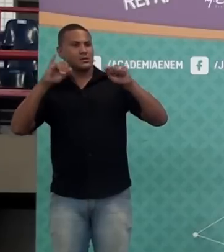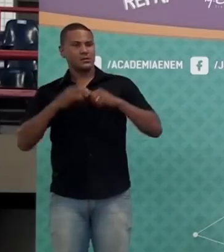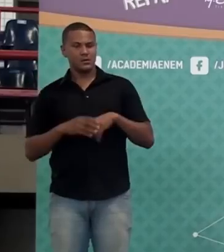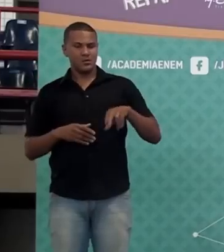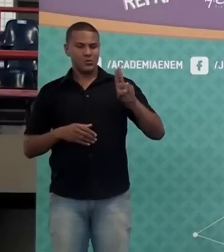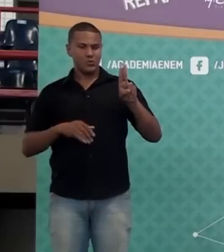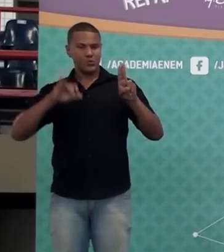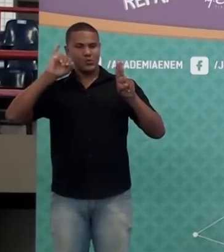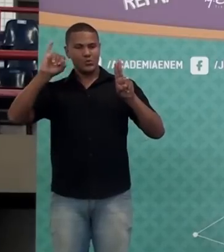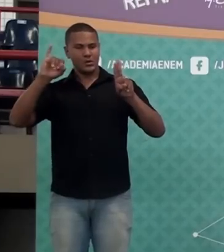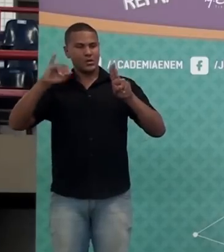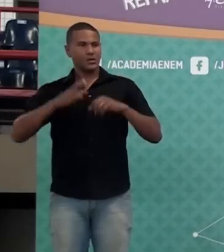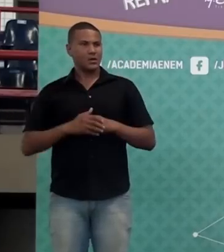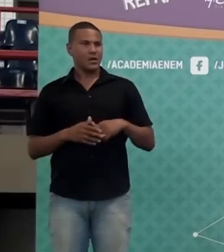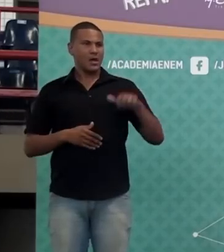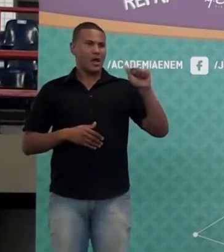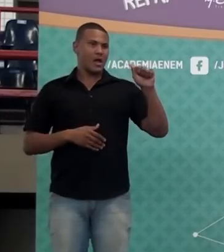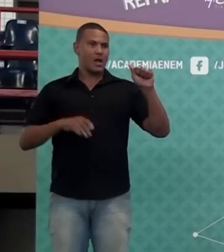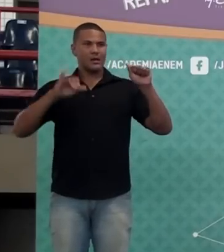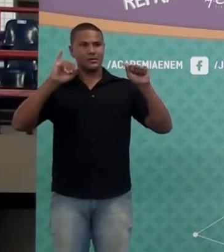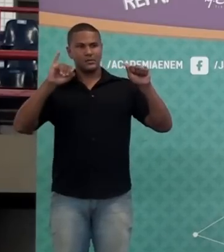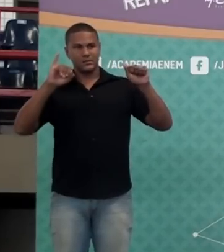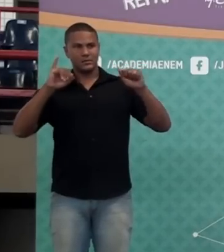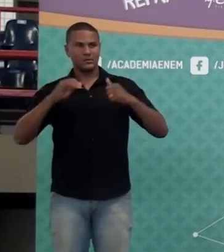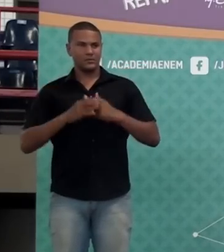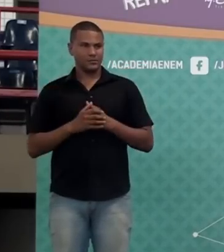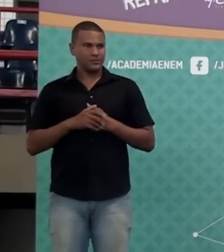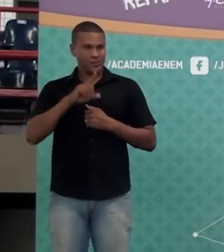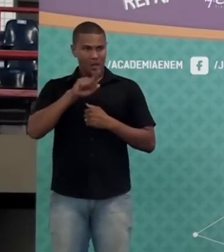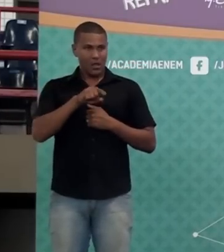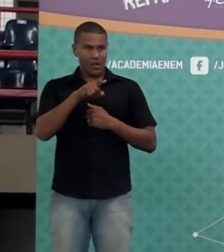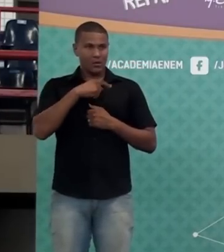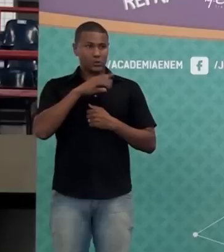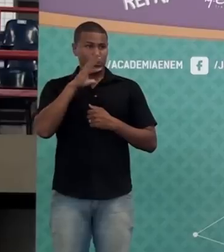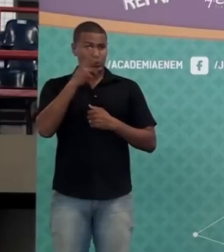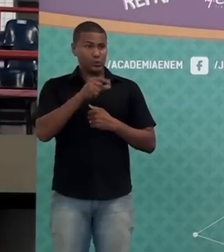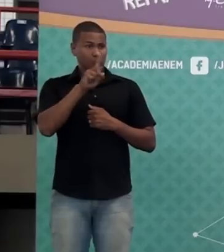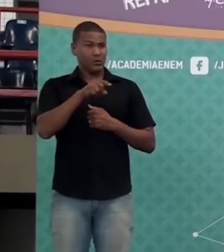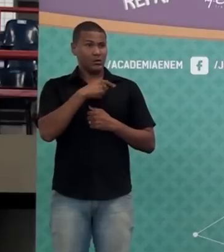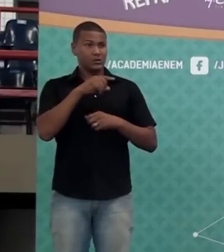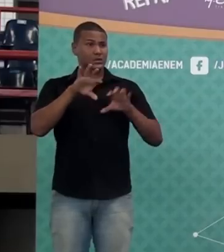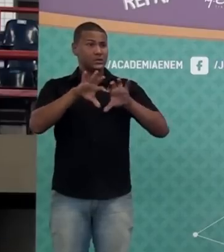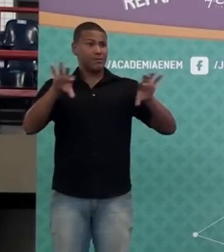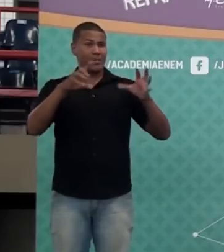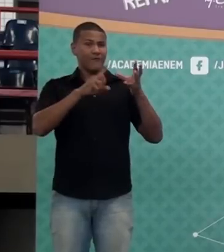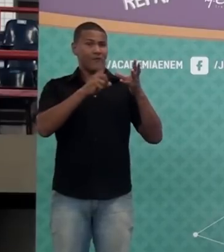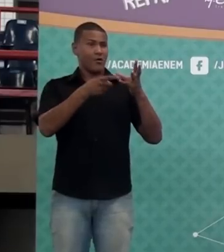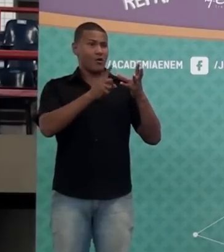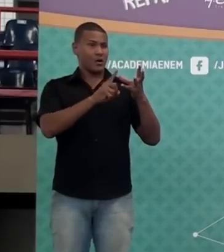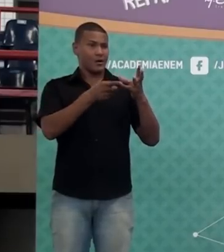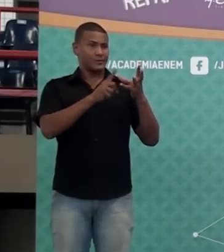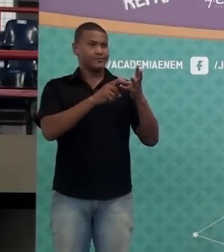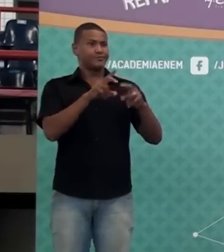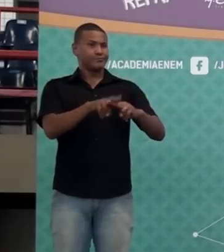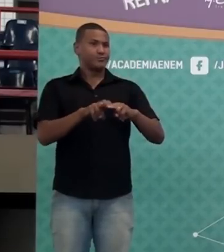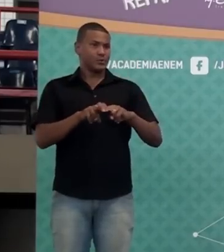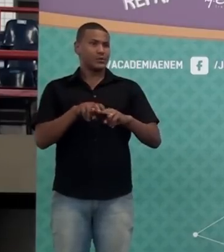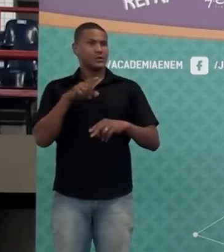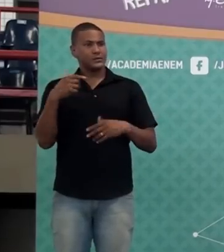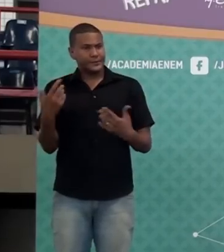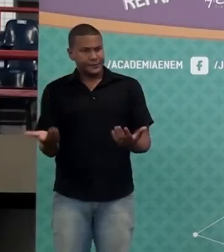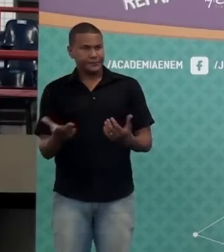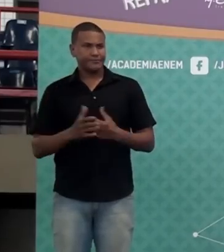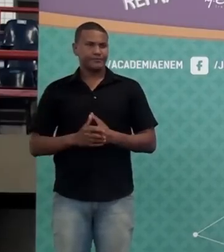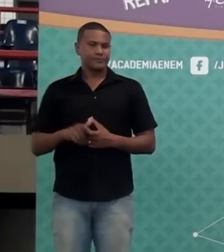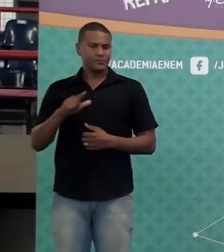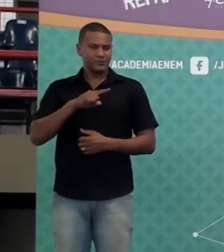mesma coisa acontece com Jataí, que eu tenho, termina em I, formando hiato com A.